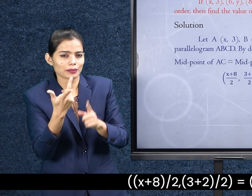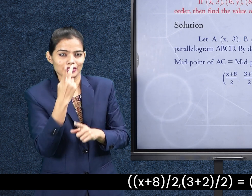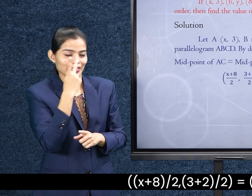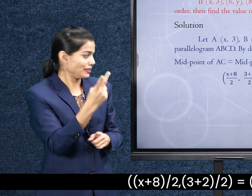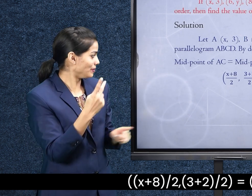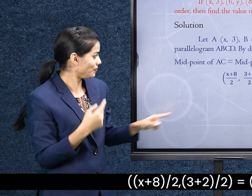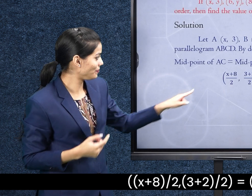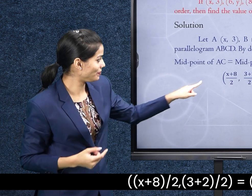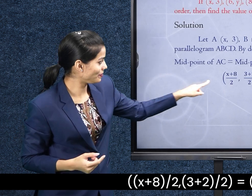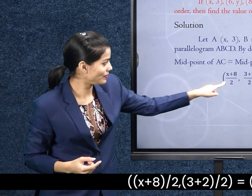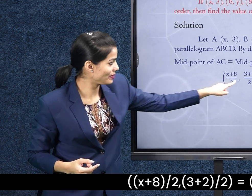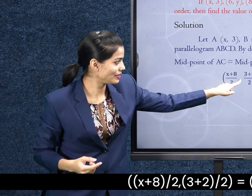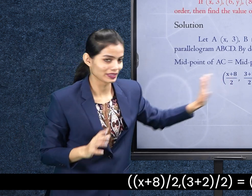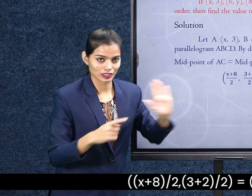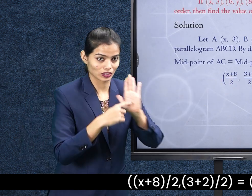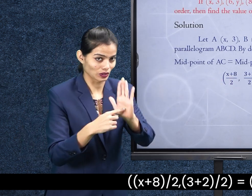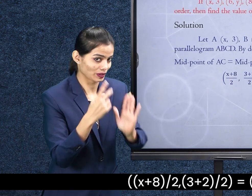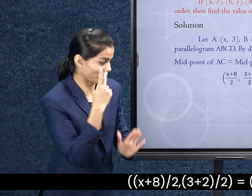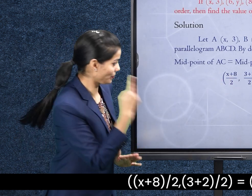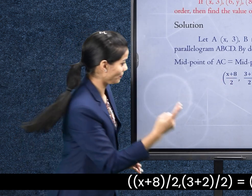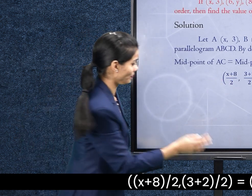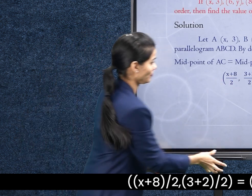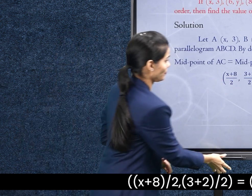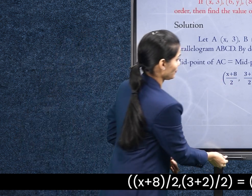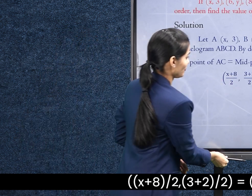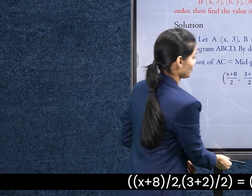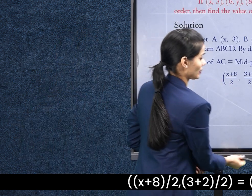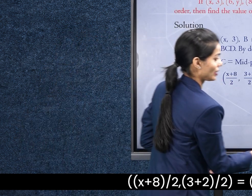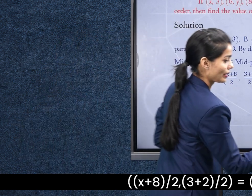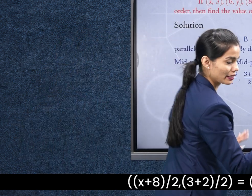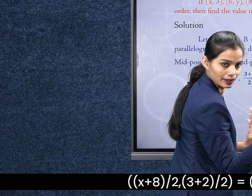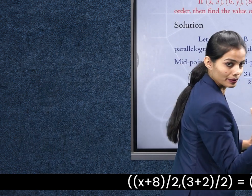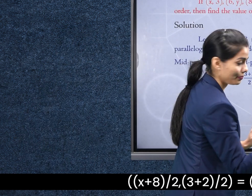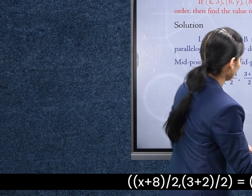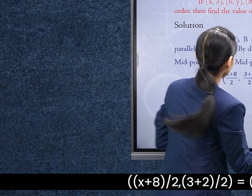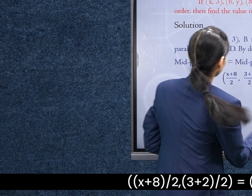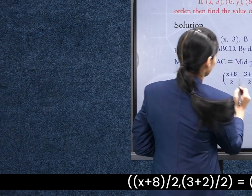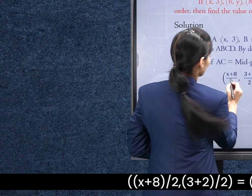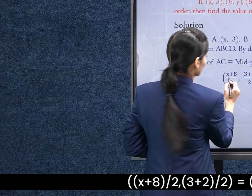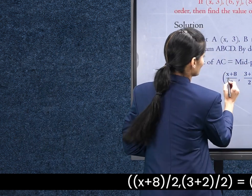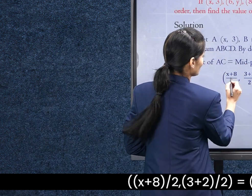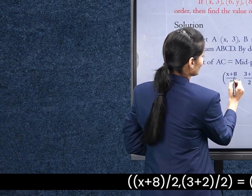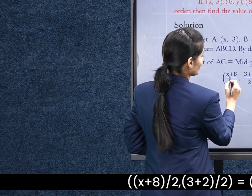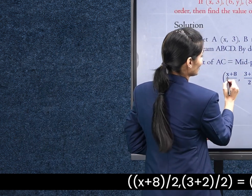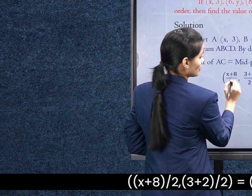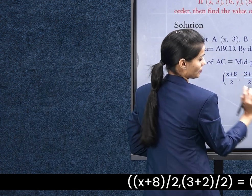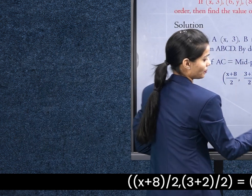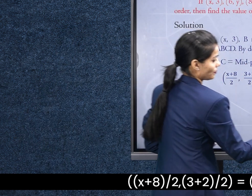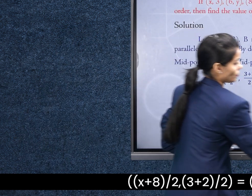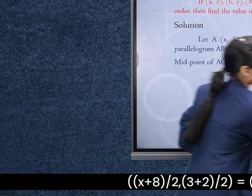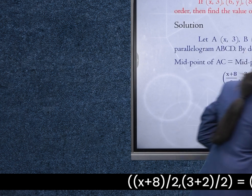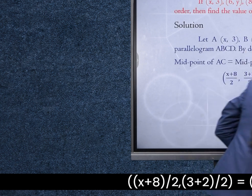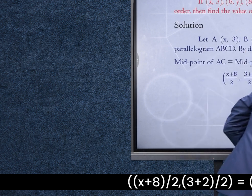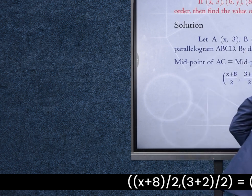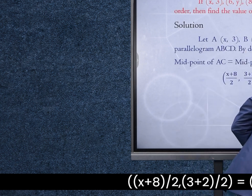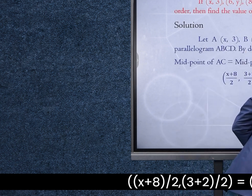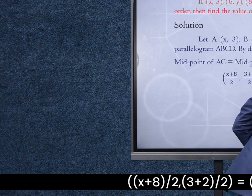x ಪ್ಲಸ್ 8/2, 3 ಪ್ಲಸ್ 2/2 ಇಸ್ ಈಕ್ವಲ್ ಟು 6/9/2, y